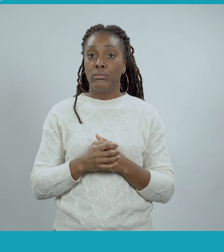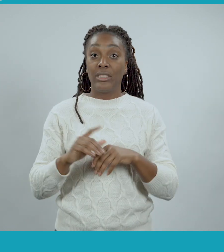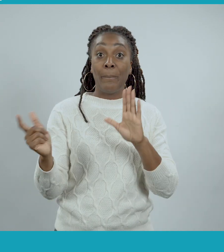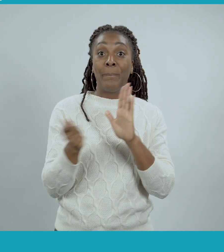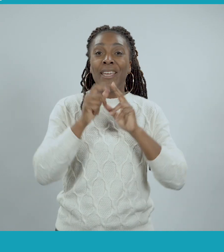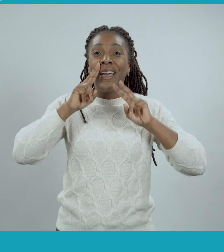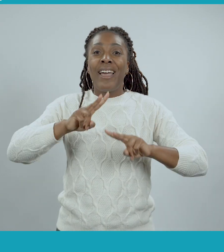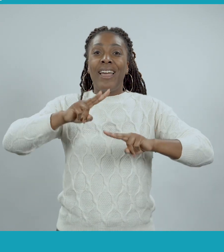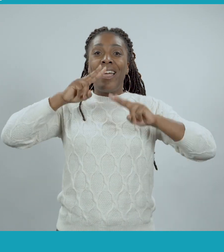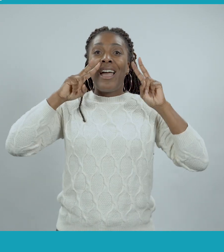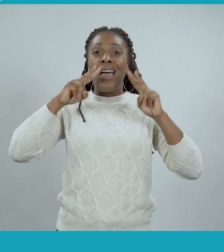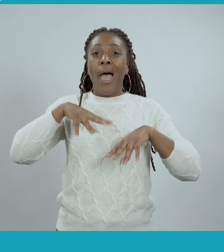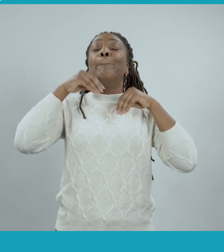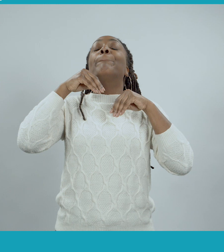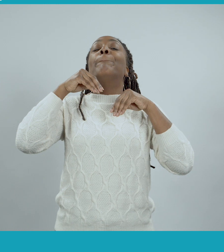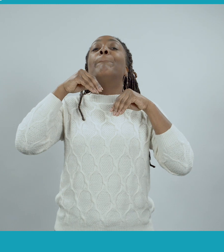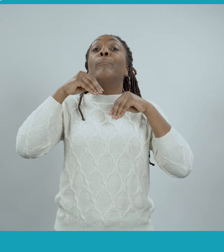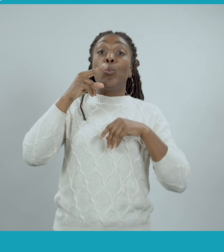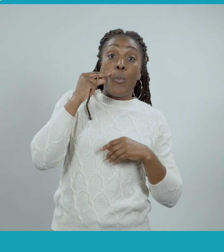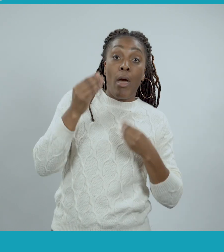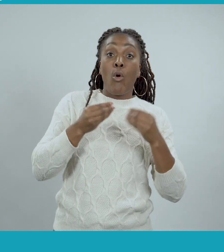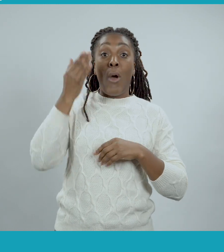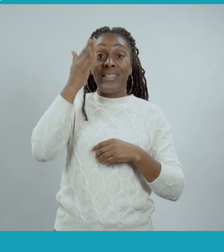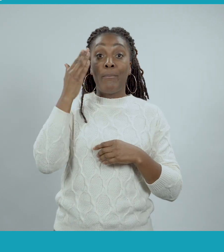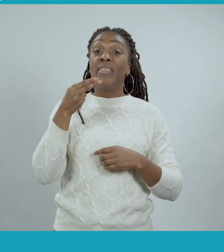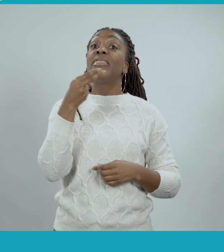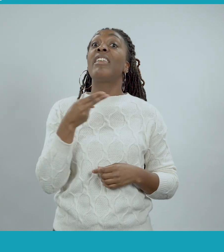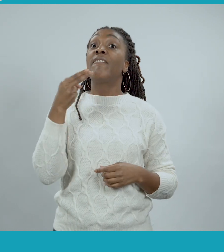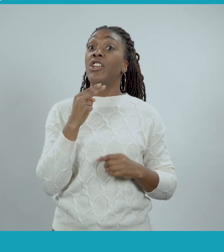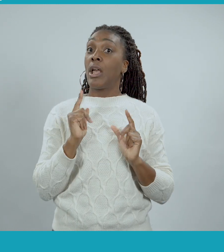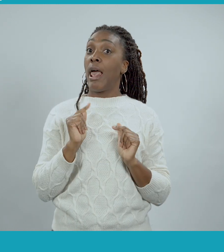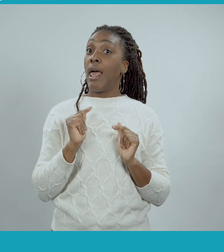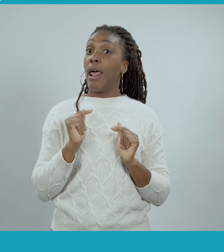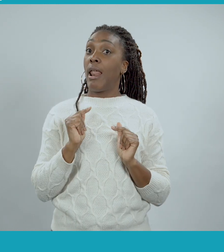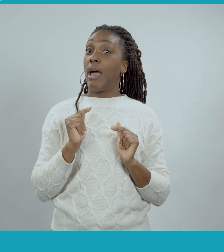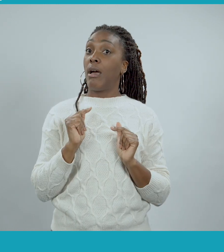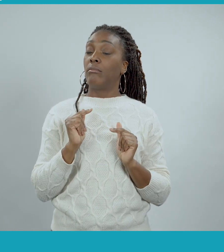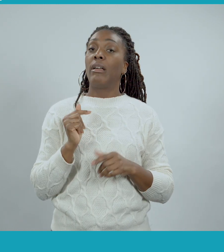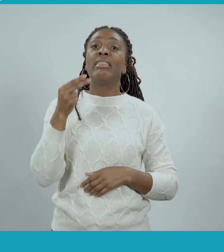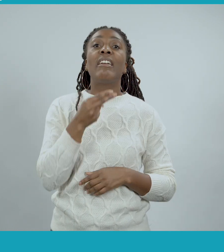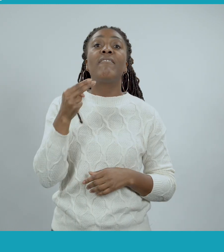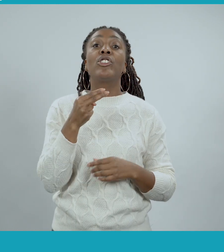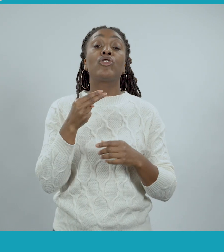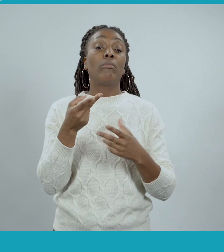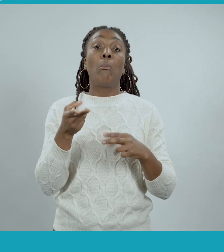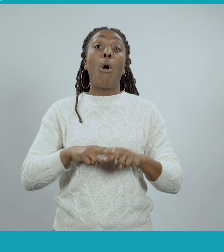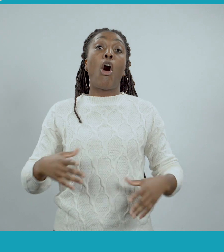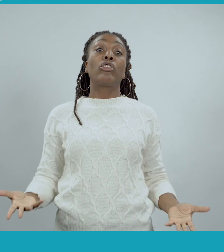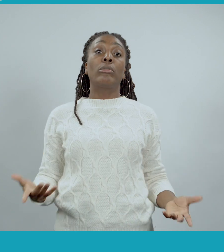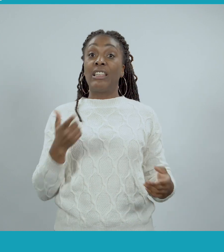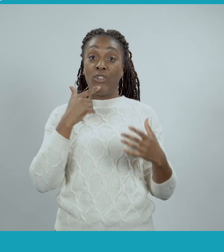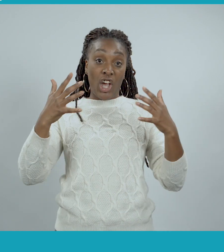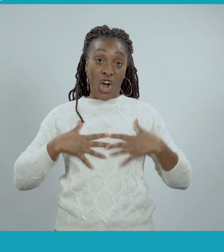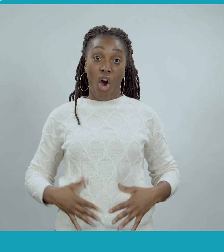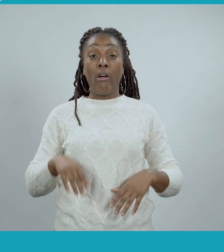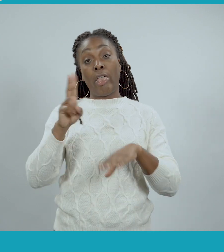Et quand le souffle de vie quitte l'homme ou l'animal, la nefesh demeure. On l'appelle une nefesh